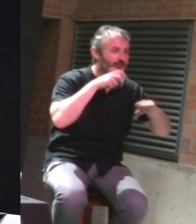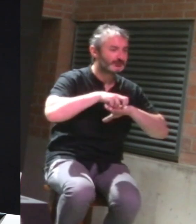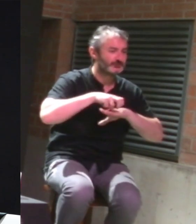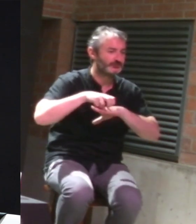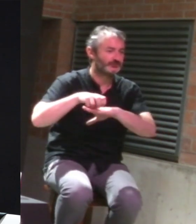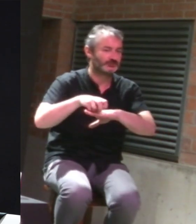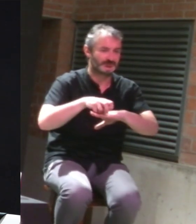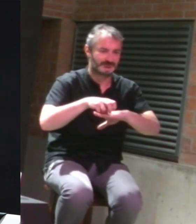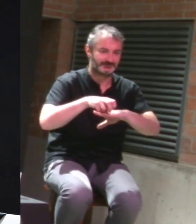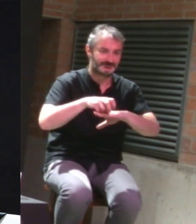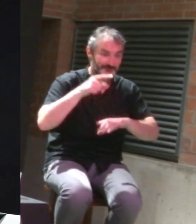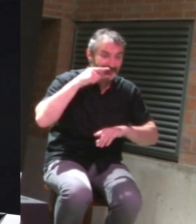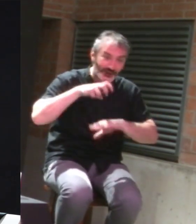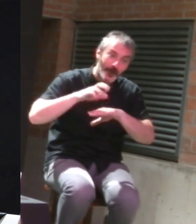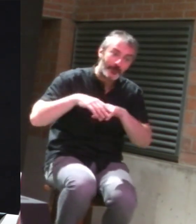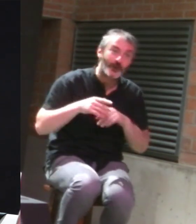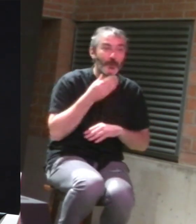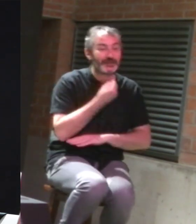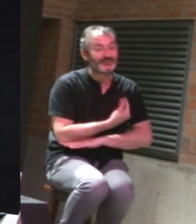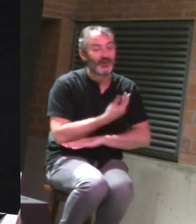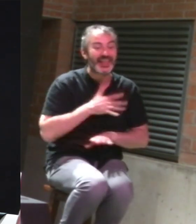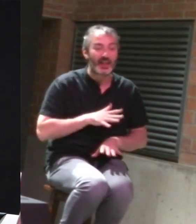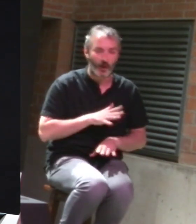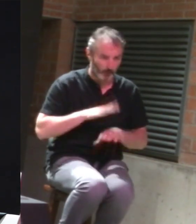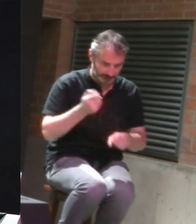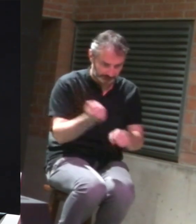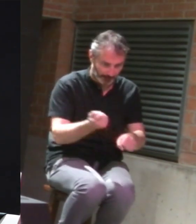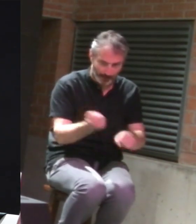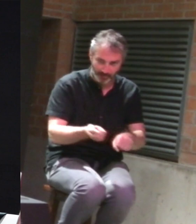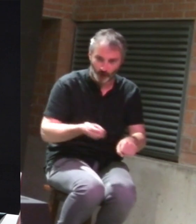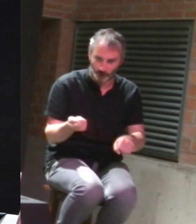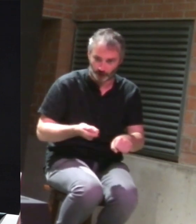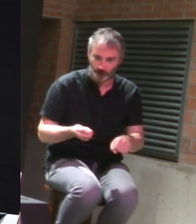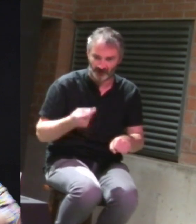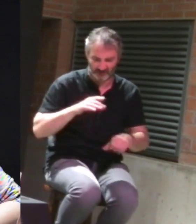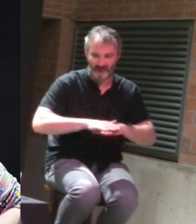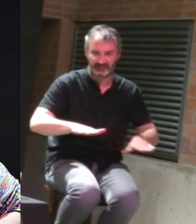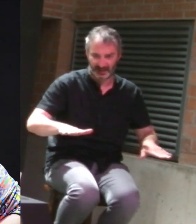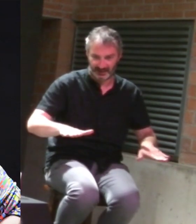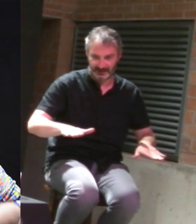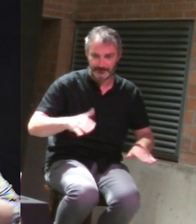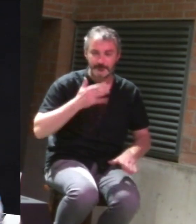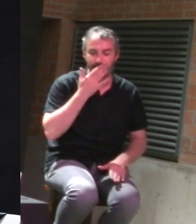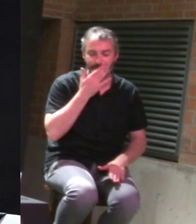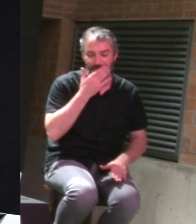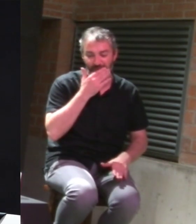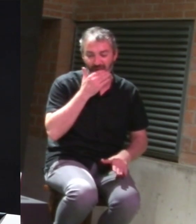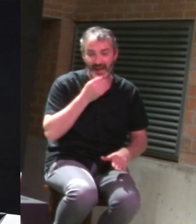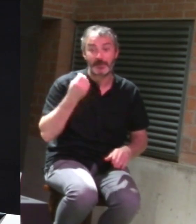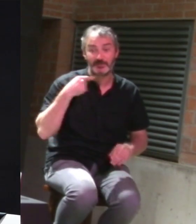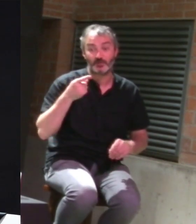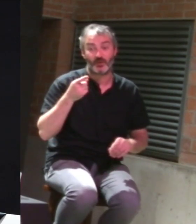a baix. No és que es posessin allà perquè feien la foto, sinó perquè eren els treballadors i les treballadores infantils